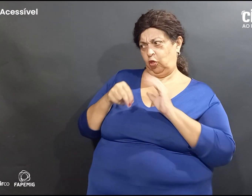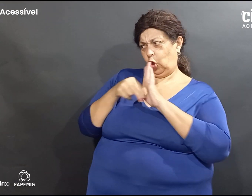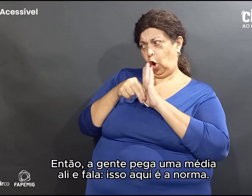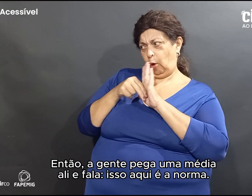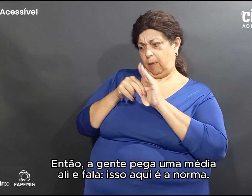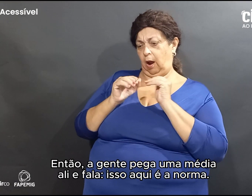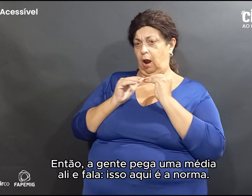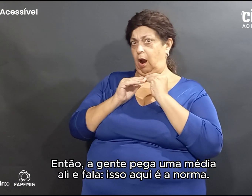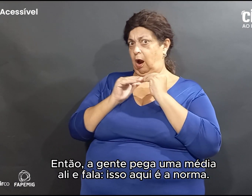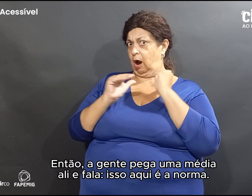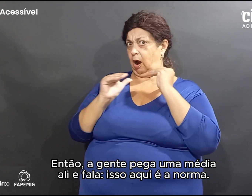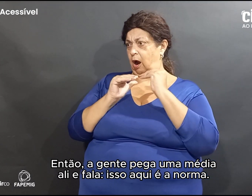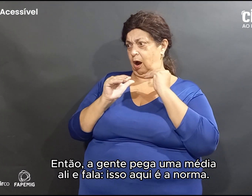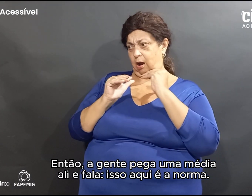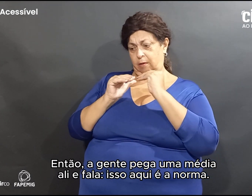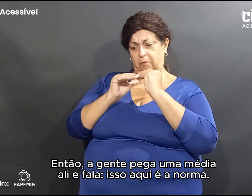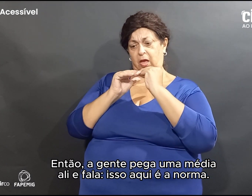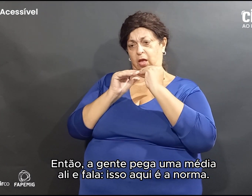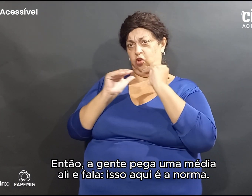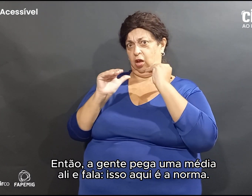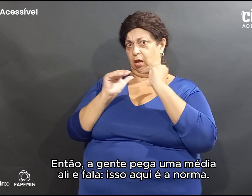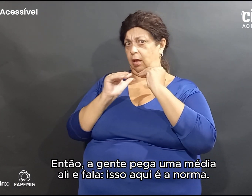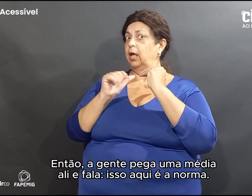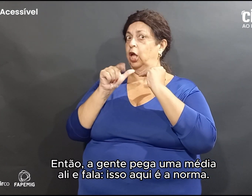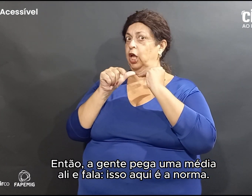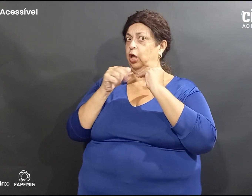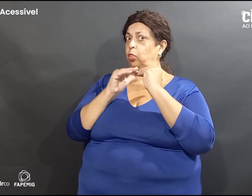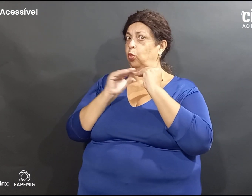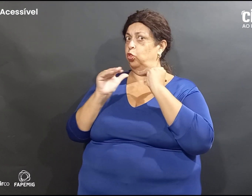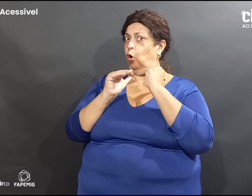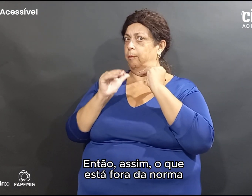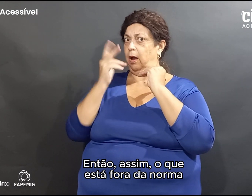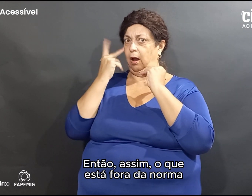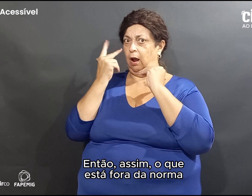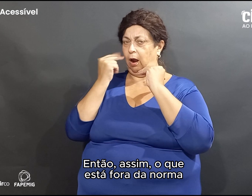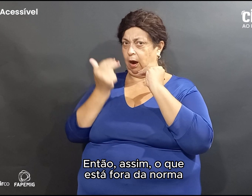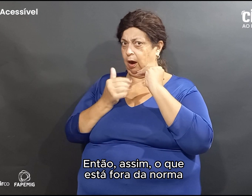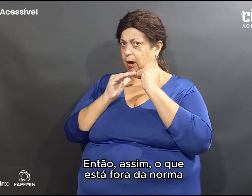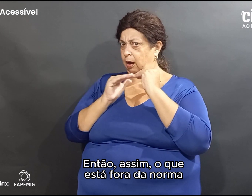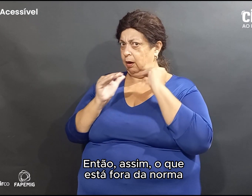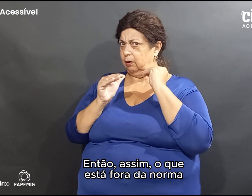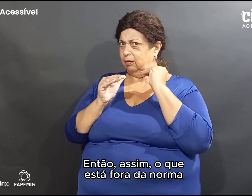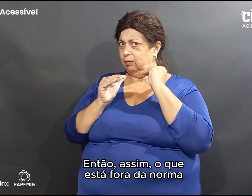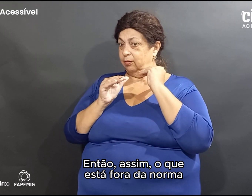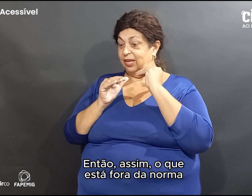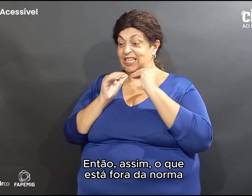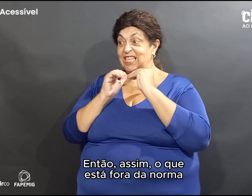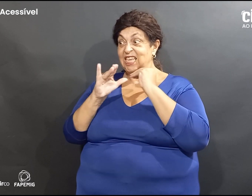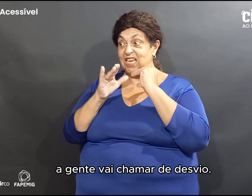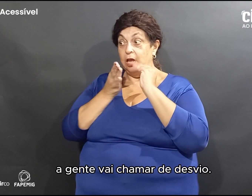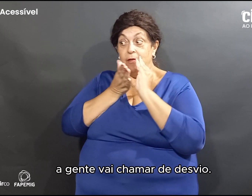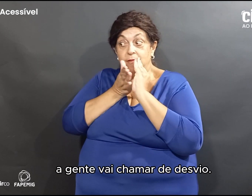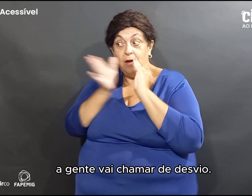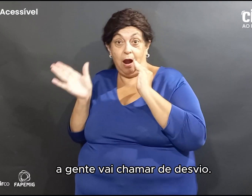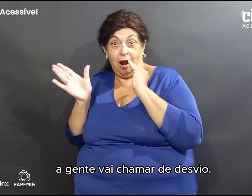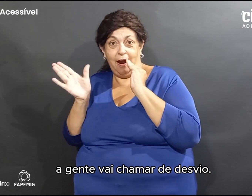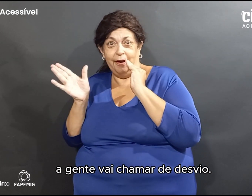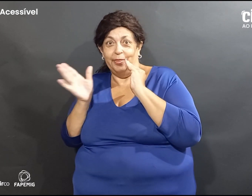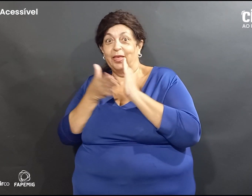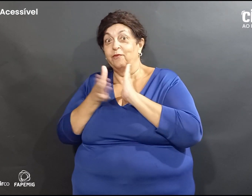Então a gente pega uma média ali e fala, isso aqui é a norma, tá? Então assim, o que está fora da norma, a gente vai chamar de desvio.